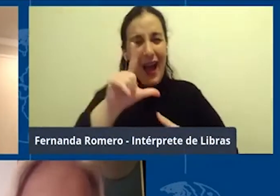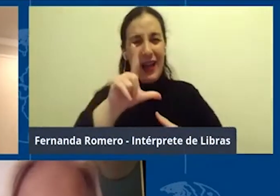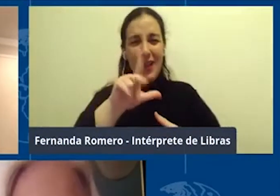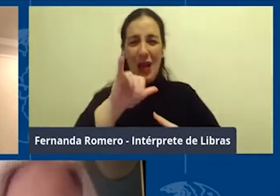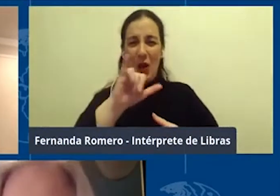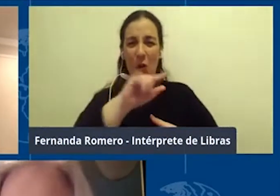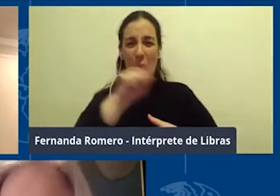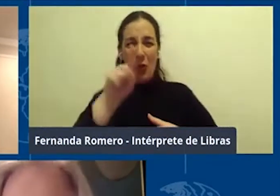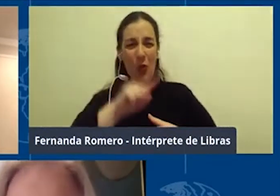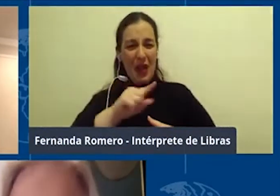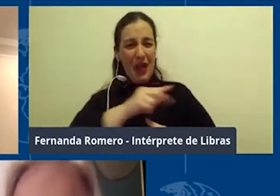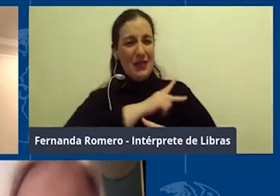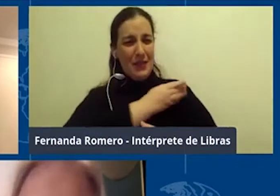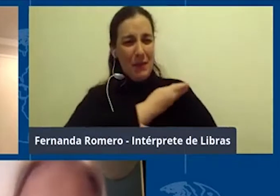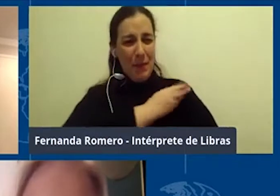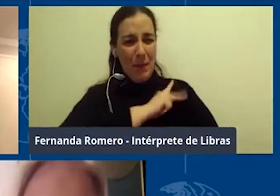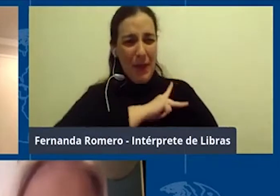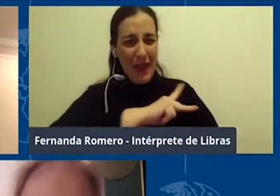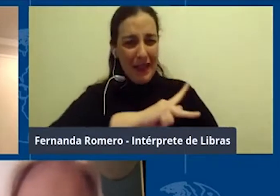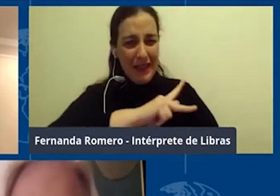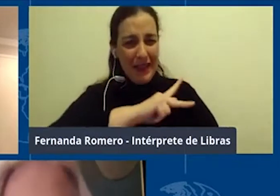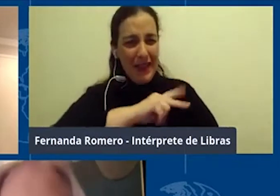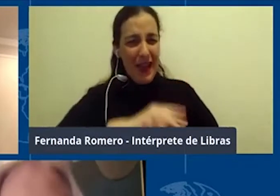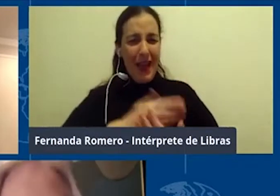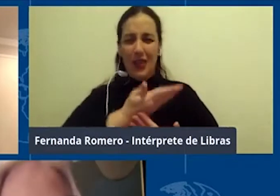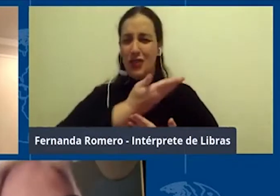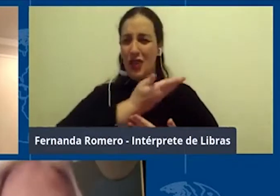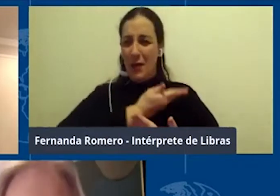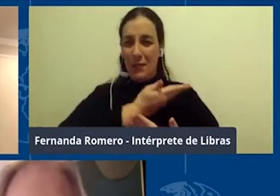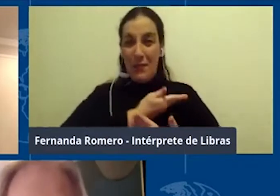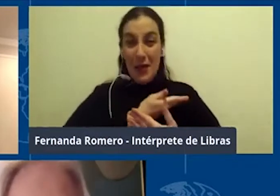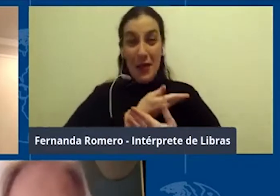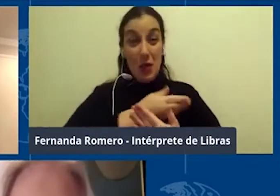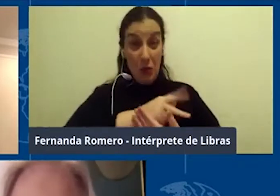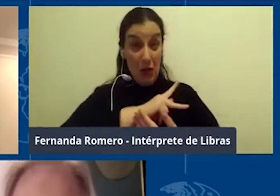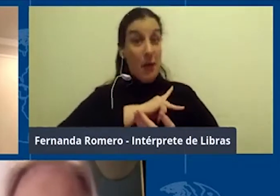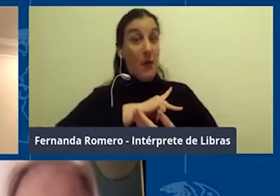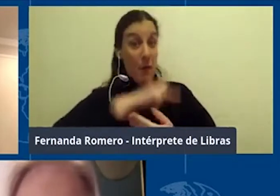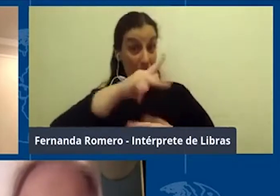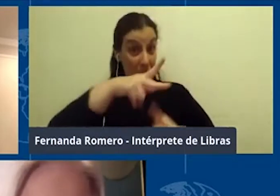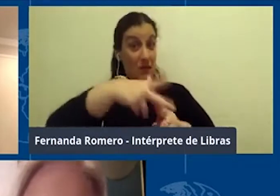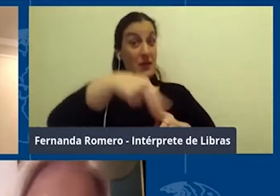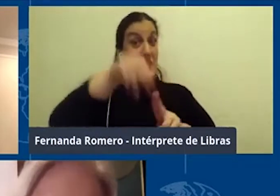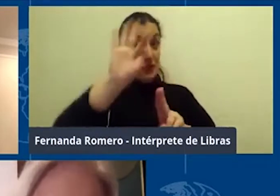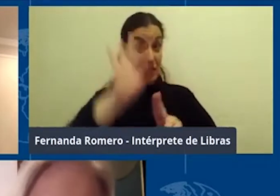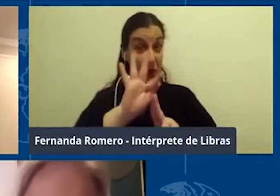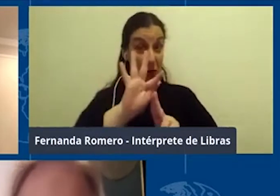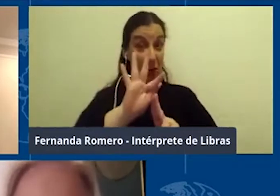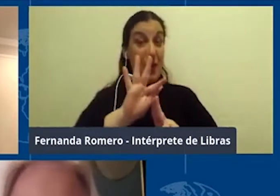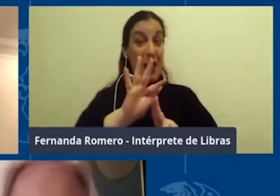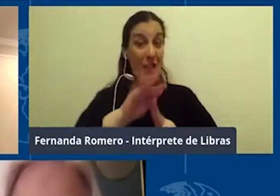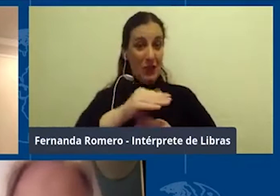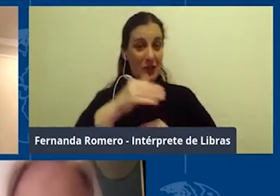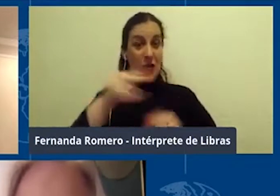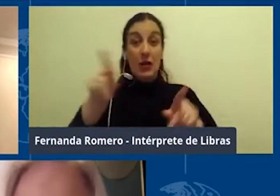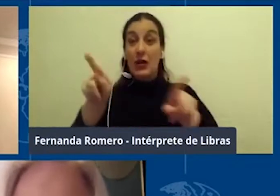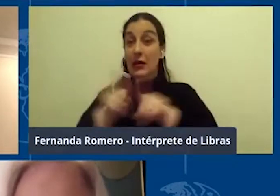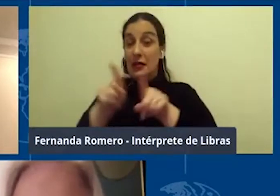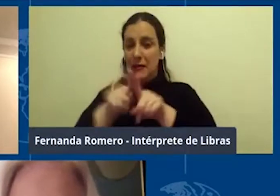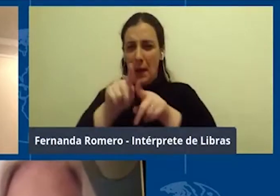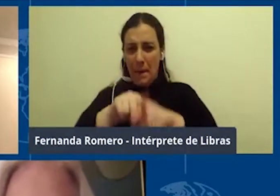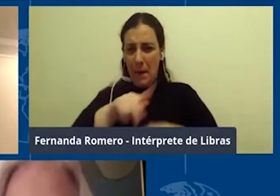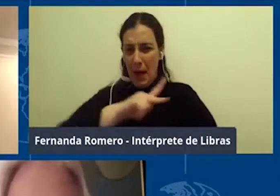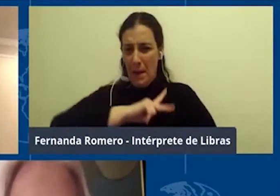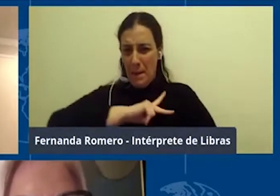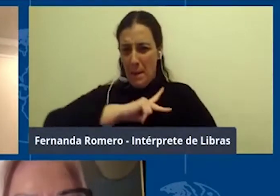presidente, amigo, meu caro Luiz Carlos Bono, presidente do Sistema FEComércio, também o presidente da Câmara